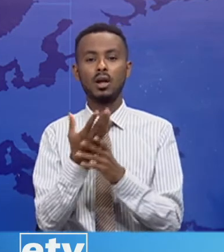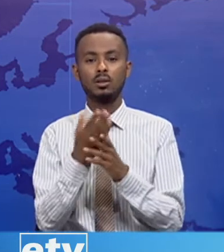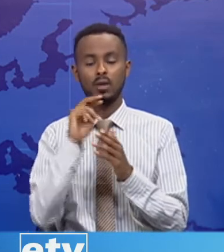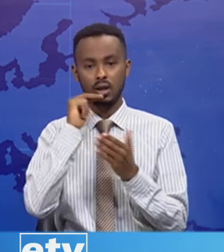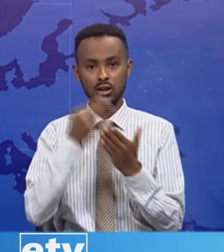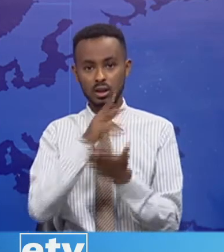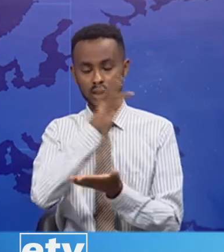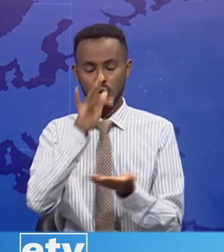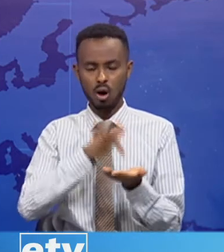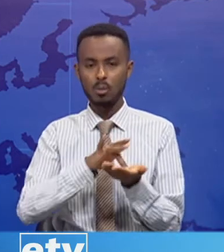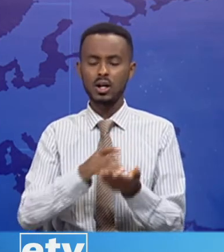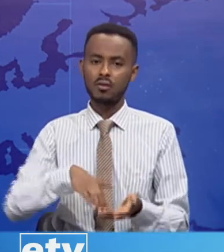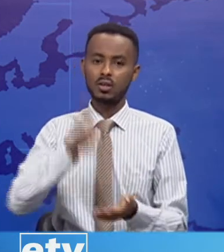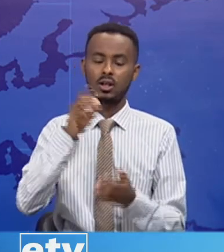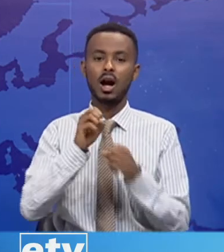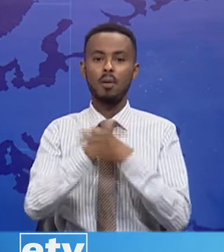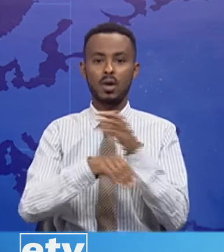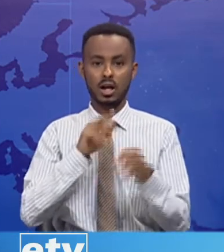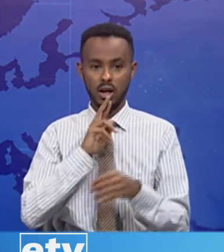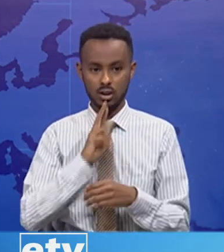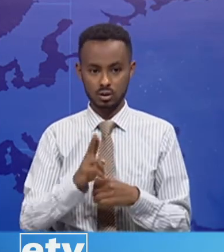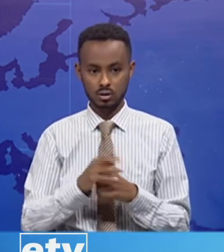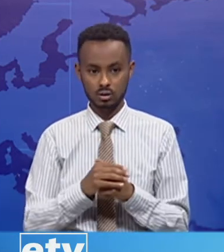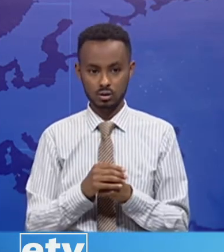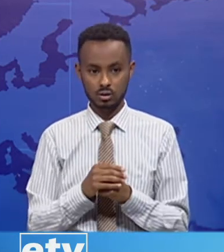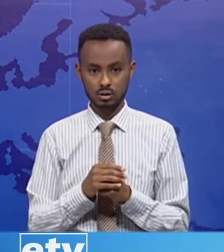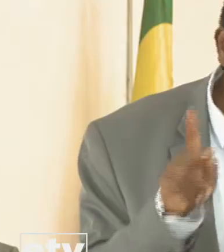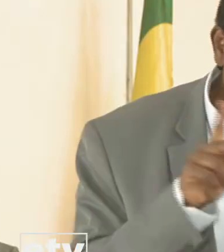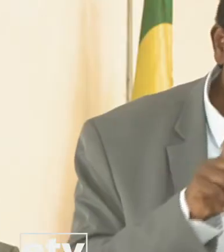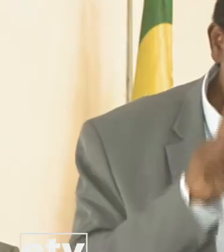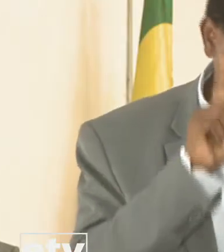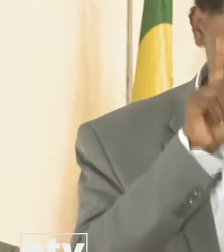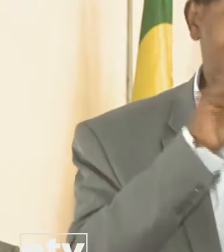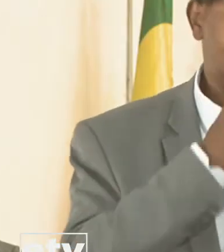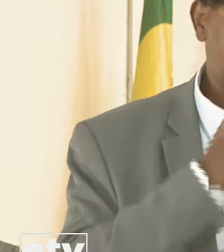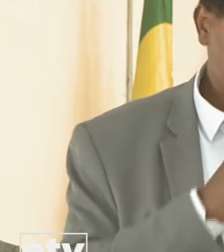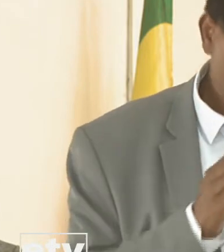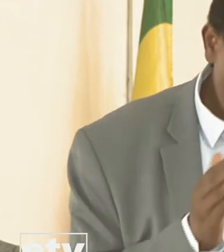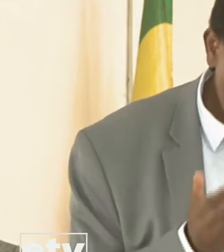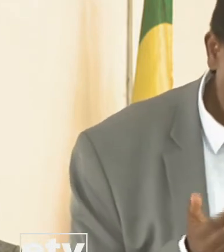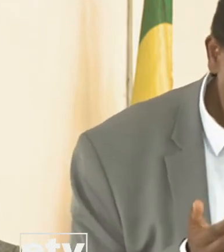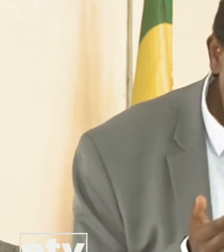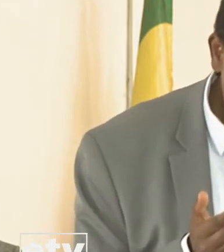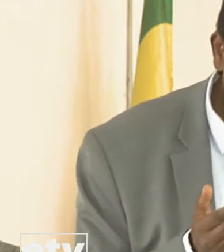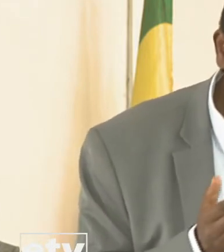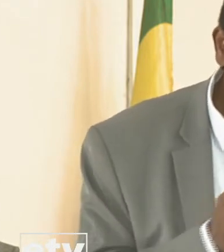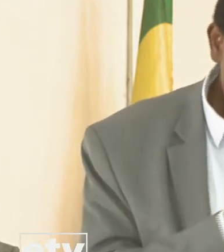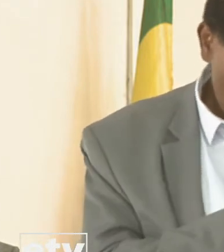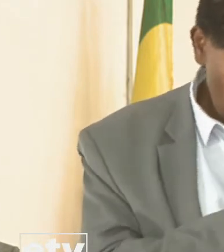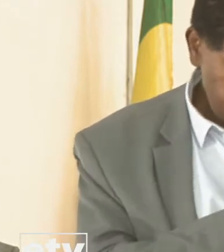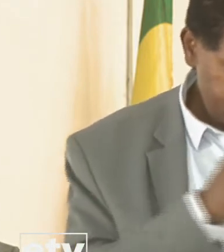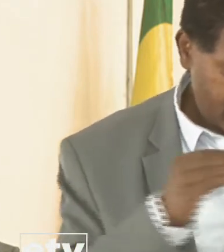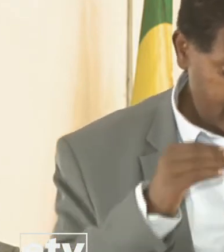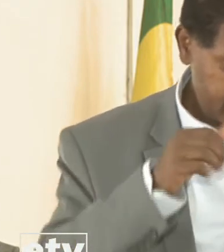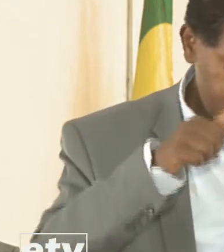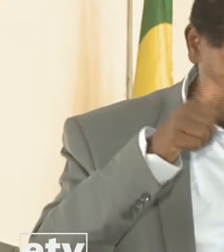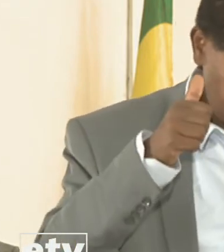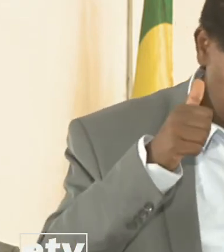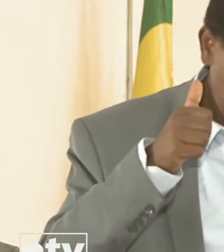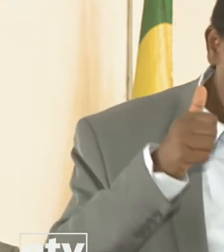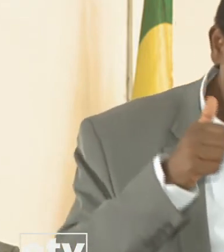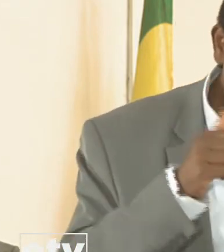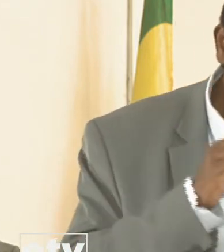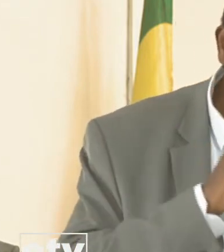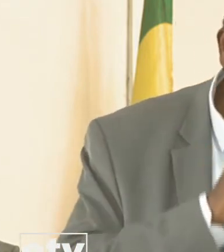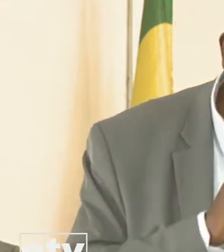መረጃ ተቋም ከፍተኛ አማካሪ ናቸው። መስማት የተሳናችሁም የህብረተሰብ አንድ አካል በመሆናችሁ ከፖሊስና